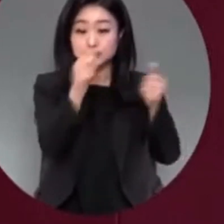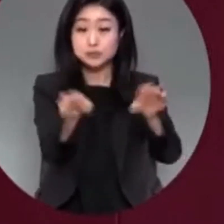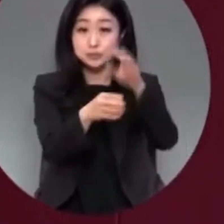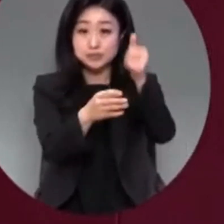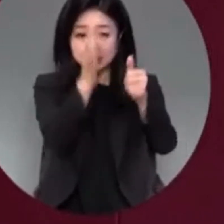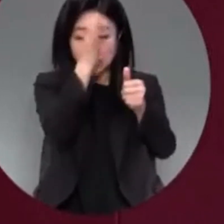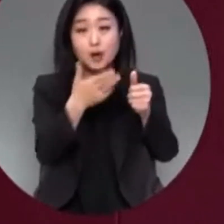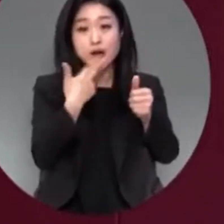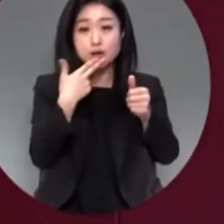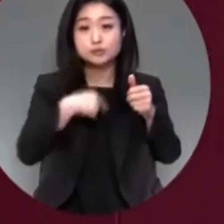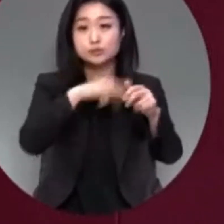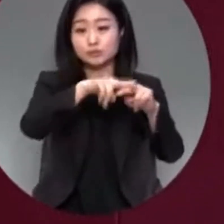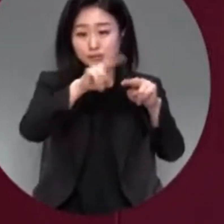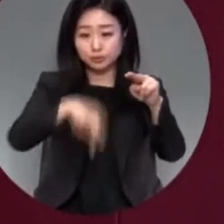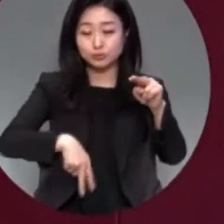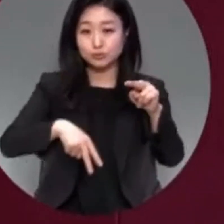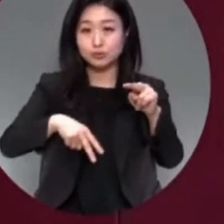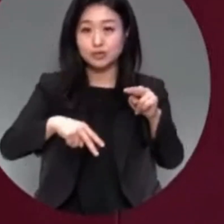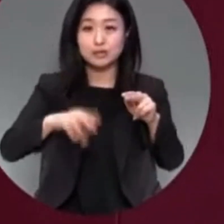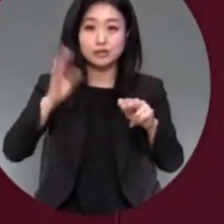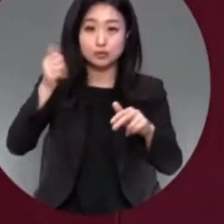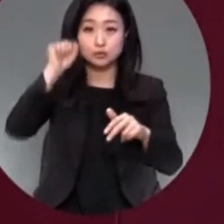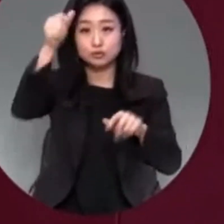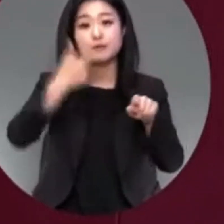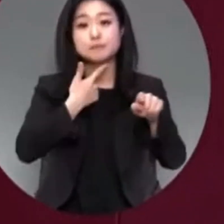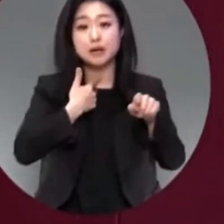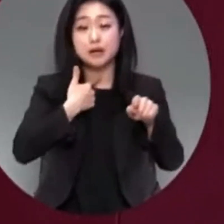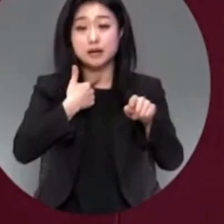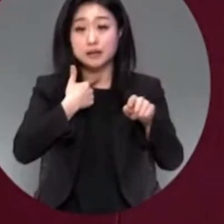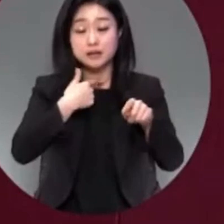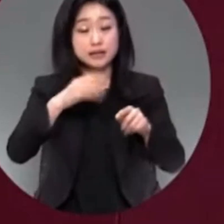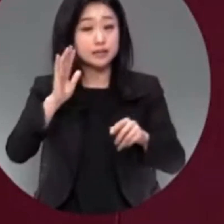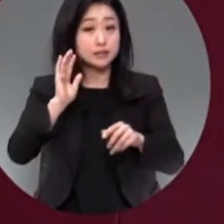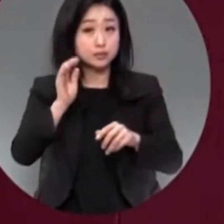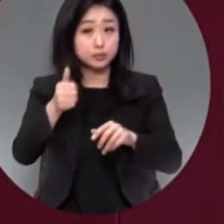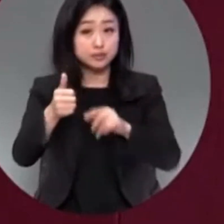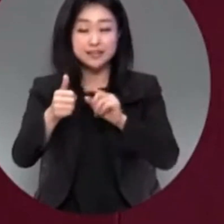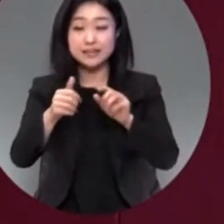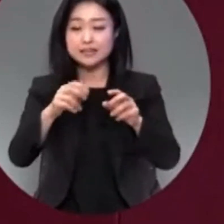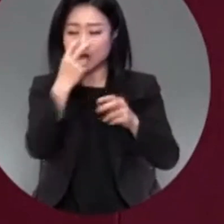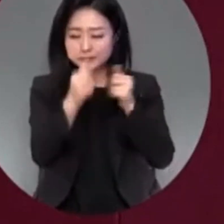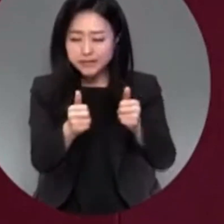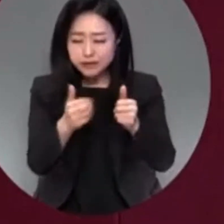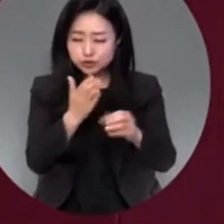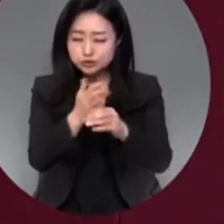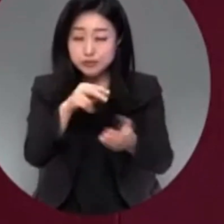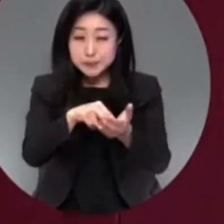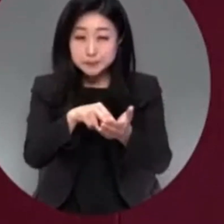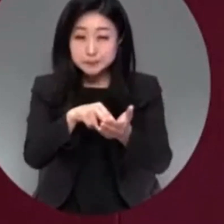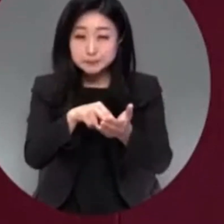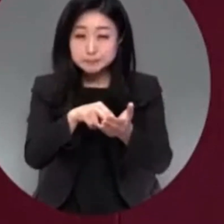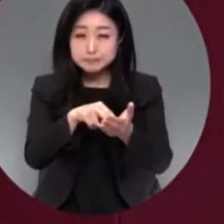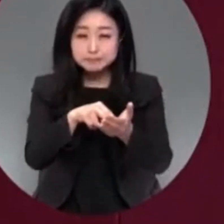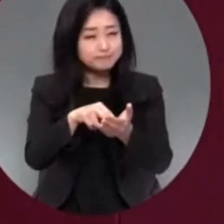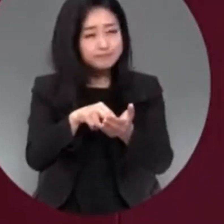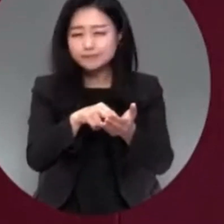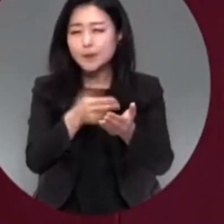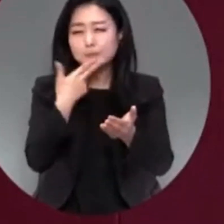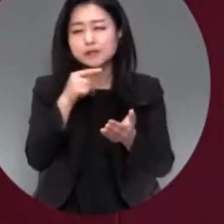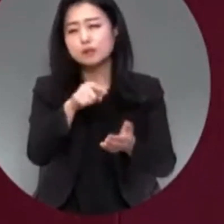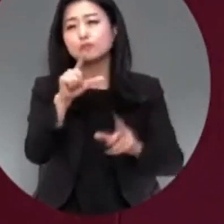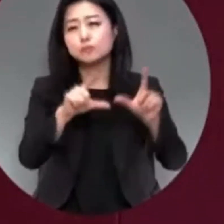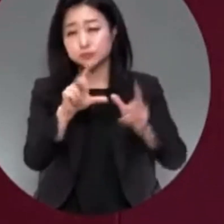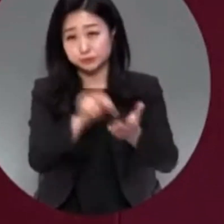중단한 채 정치의 길에 나섰던 것입니다. 이렇듯 검찰의 정치적 중립성과 수사의 공정성에 대한 다짐은 다시 공연불로 그치고